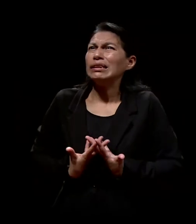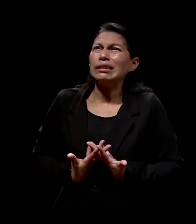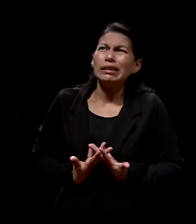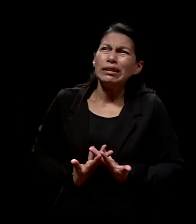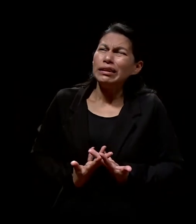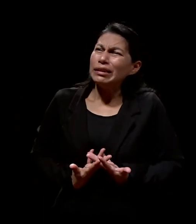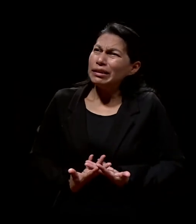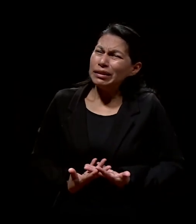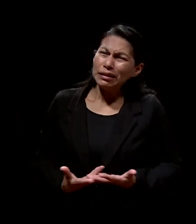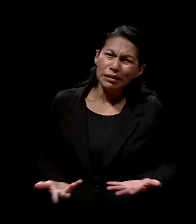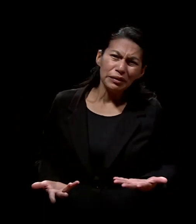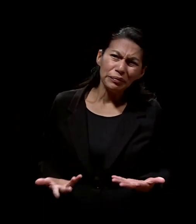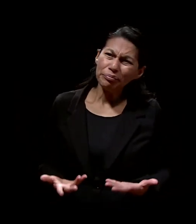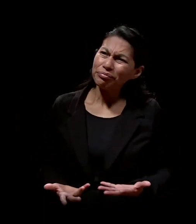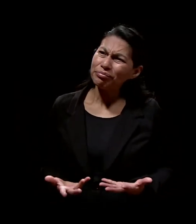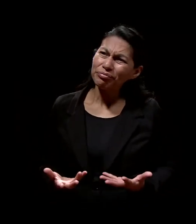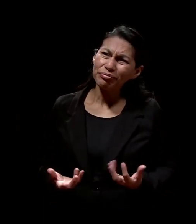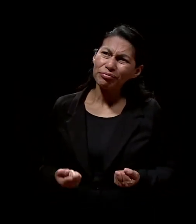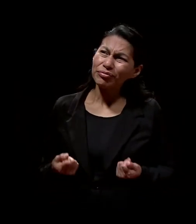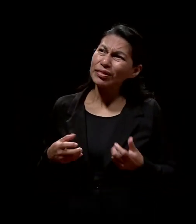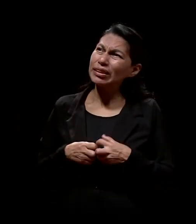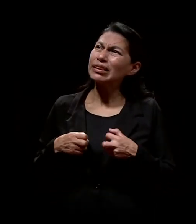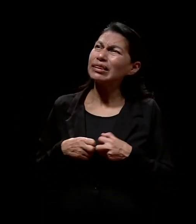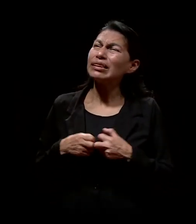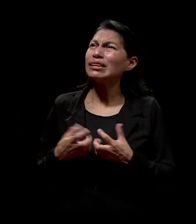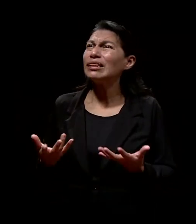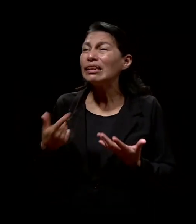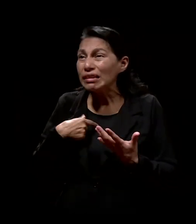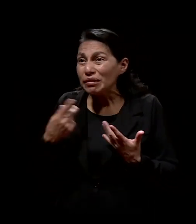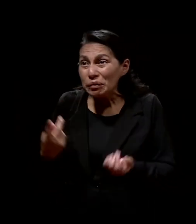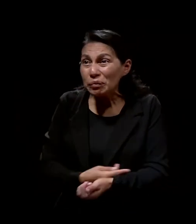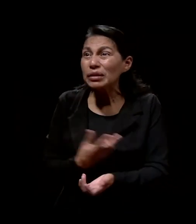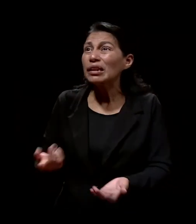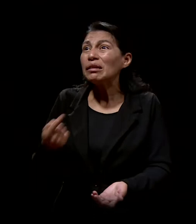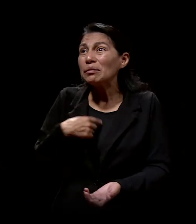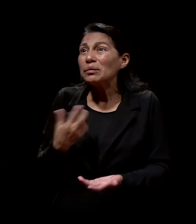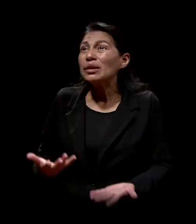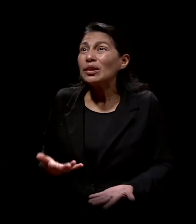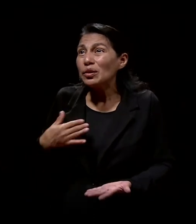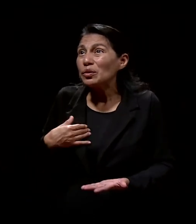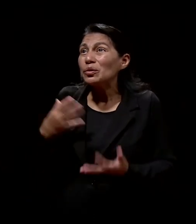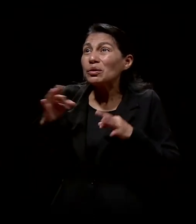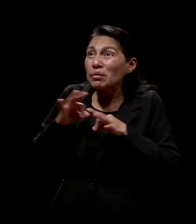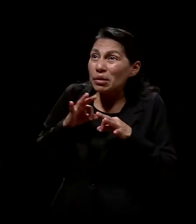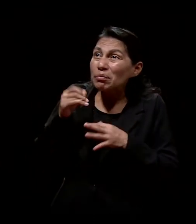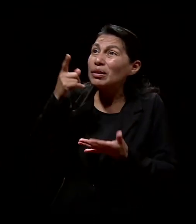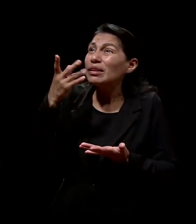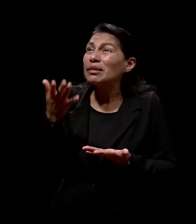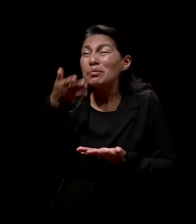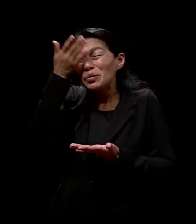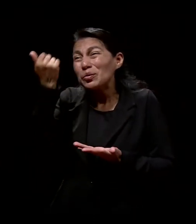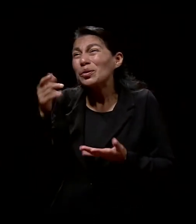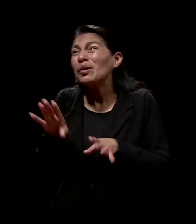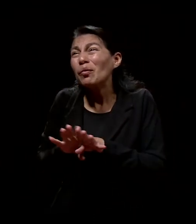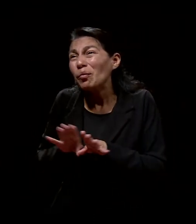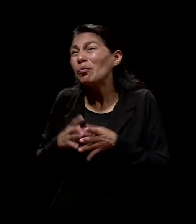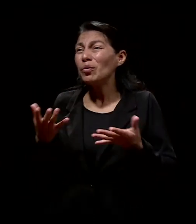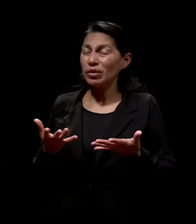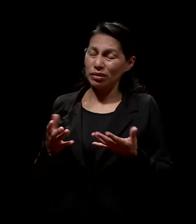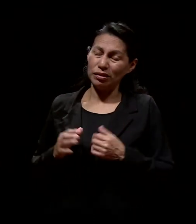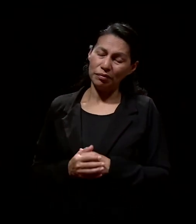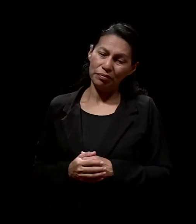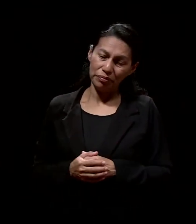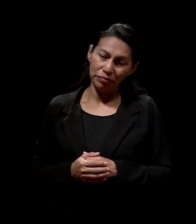me puse ansiosa. Me puse muy ansiosa y dije, Señor, ¿qué va a pasar con mi vida? Yo quiero hacer algo para ti,